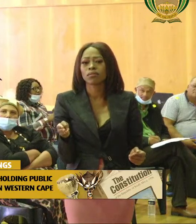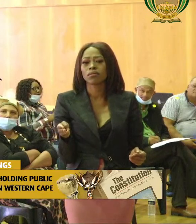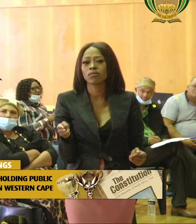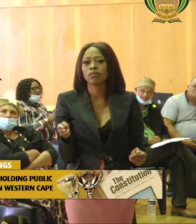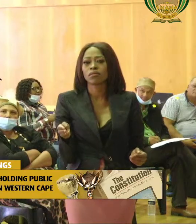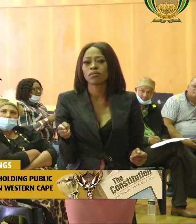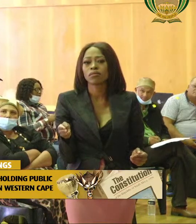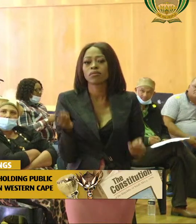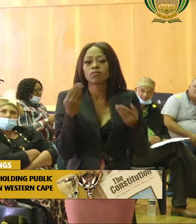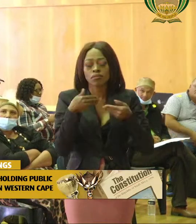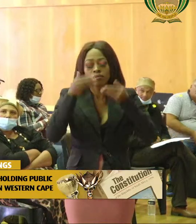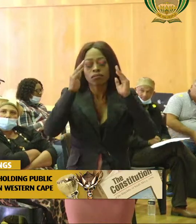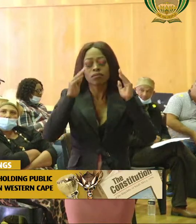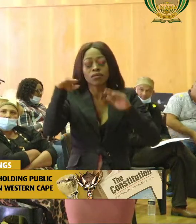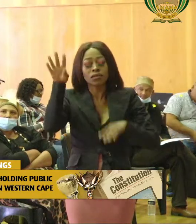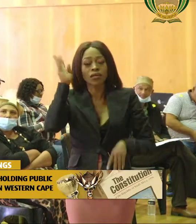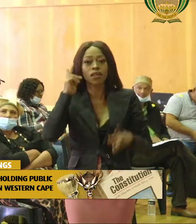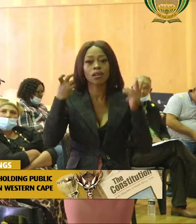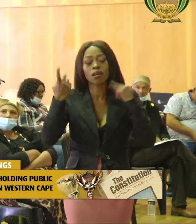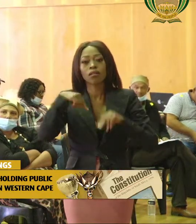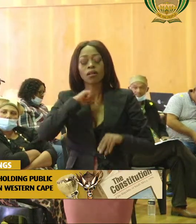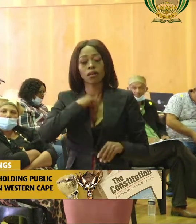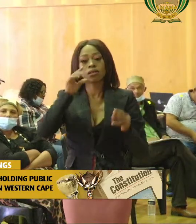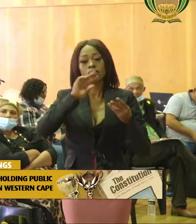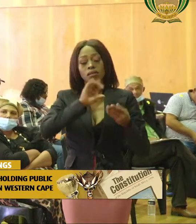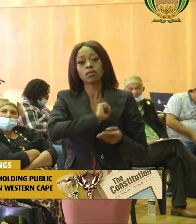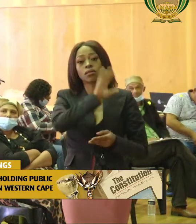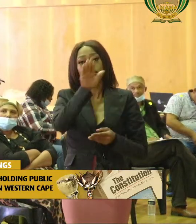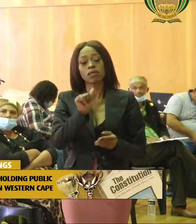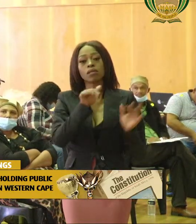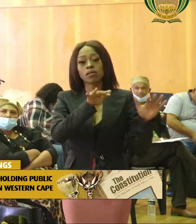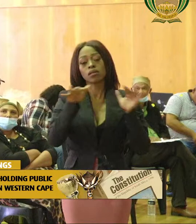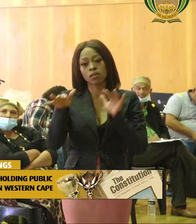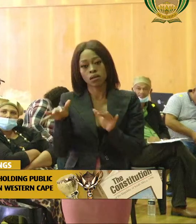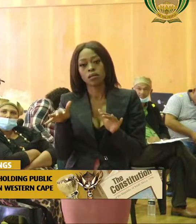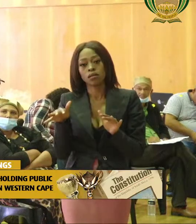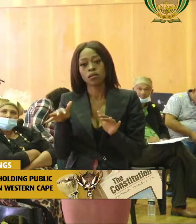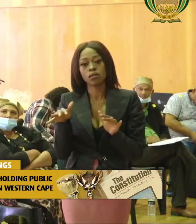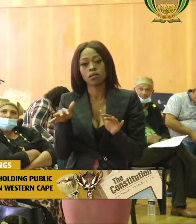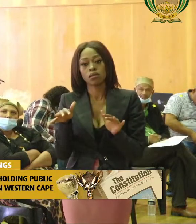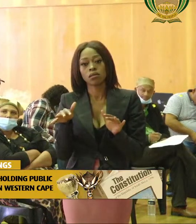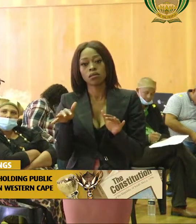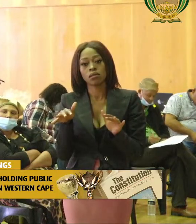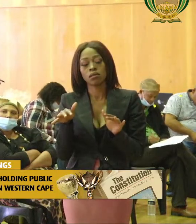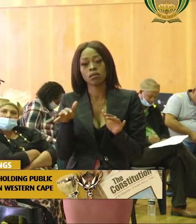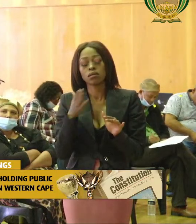Hou op om ons as die inwoners van Suid-Afrika te ondermyn.